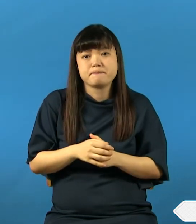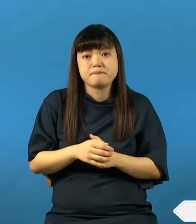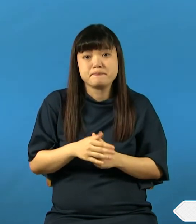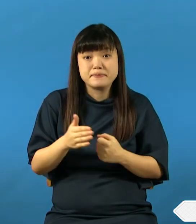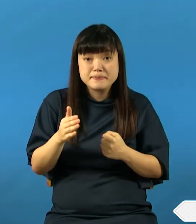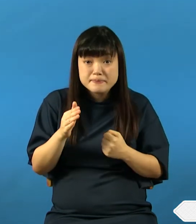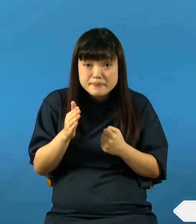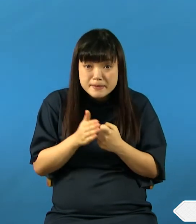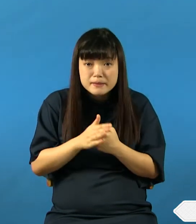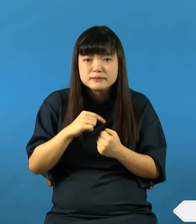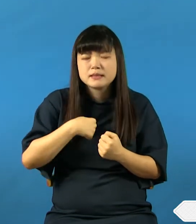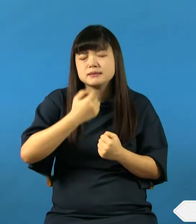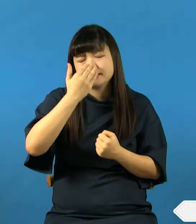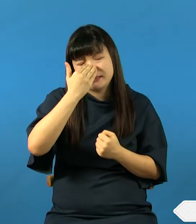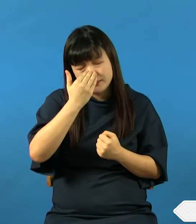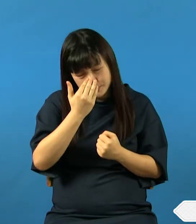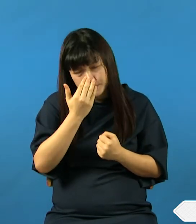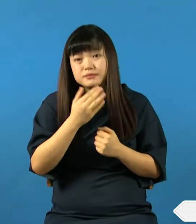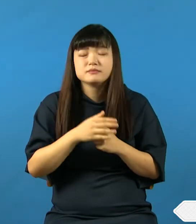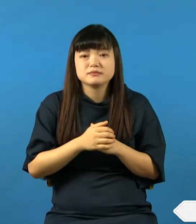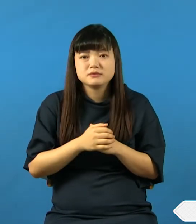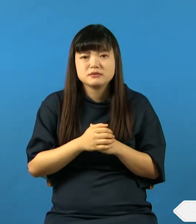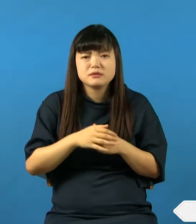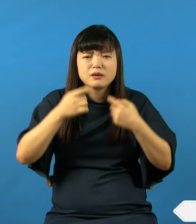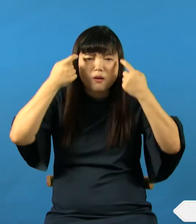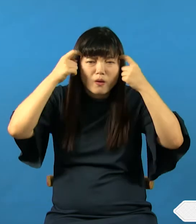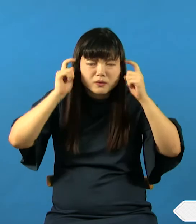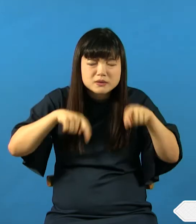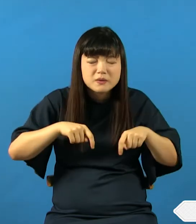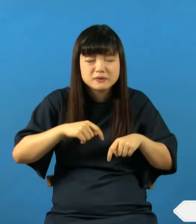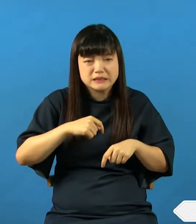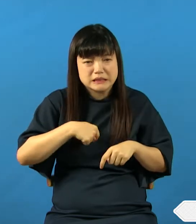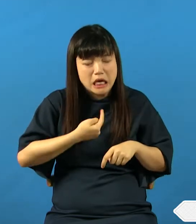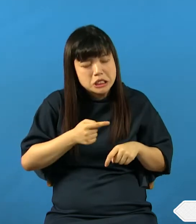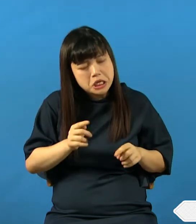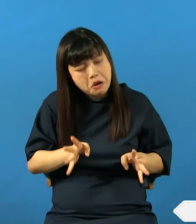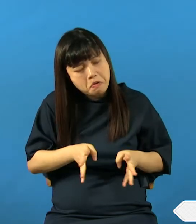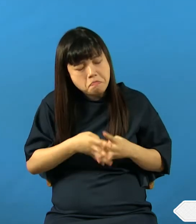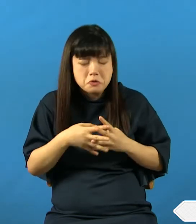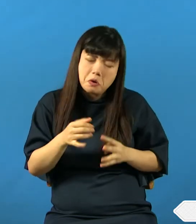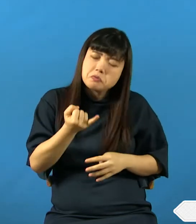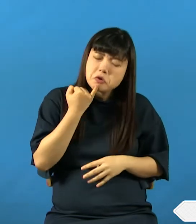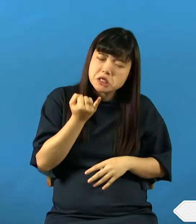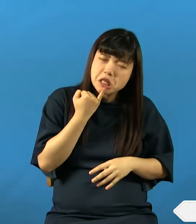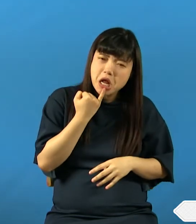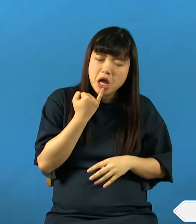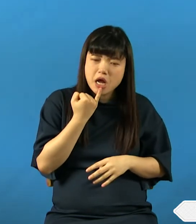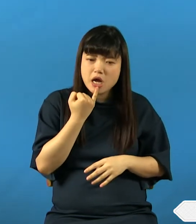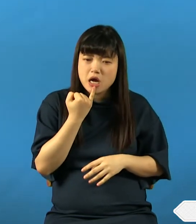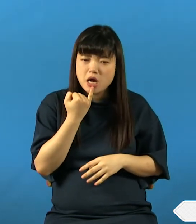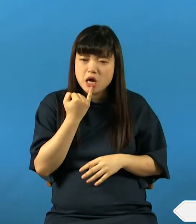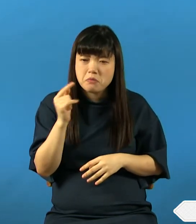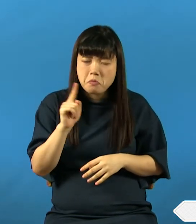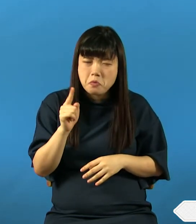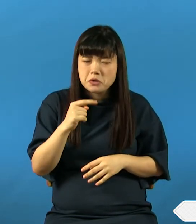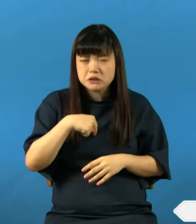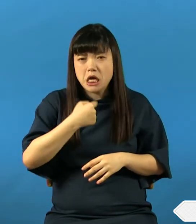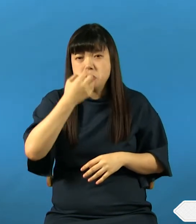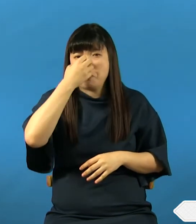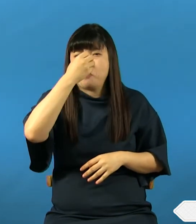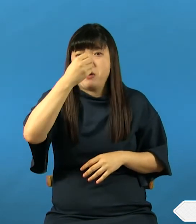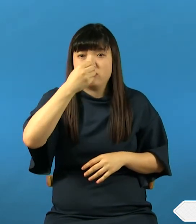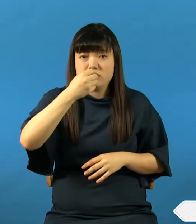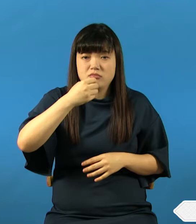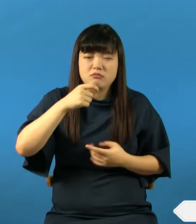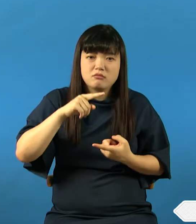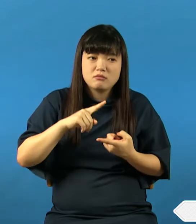그래서 자신을 낮추는 것입니다. 어리석은 자기 합리화, 무슨 보상심리,